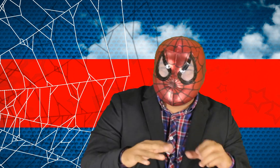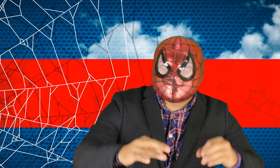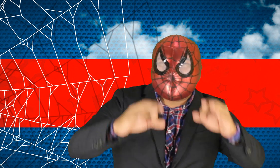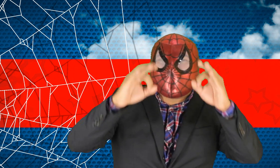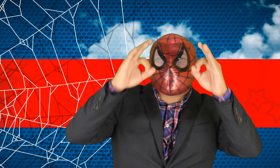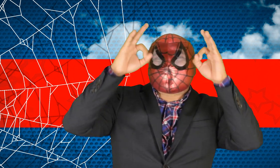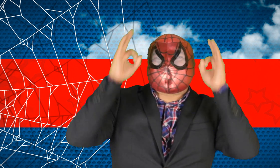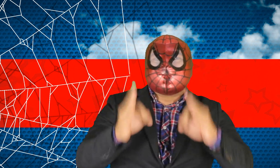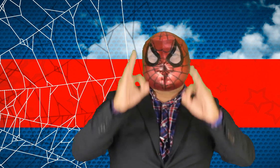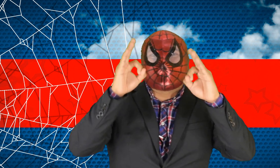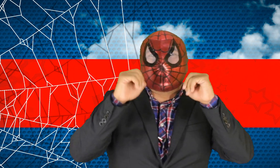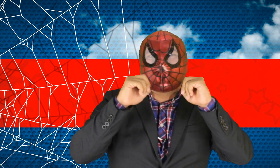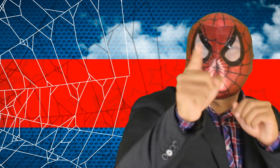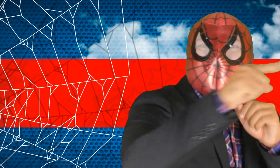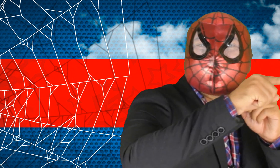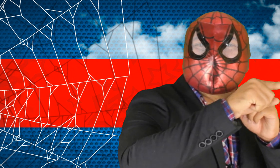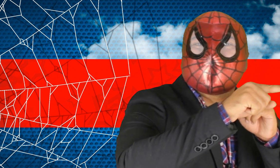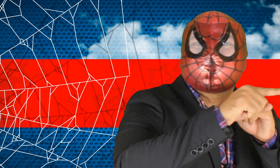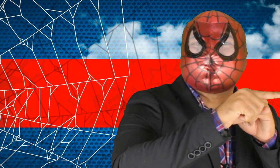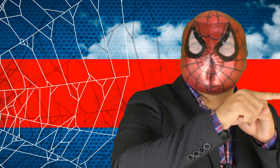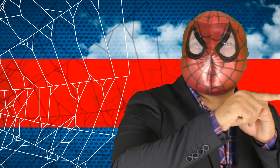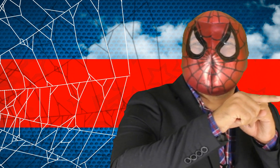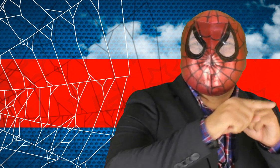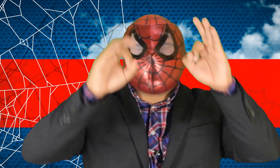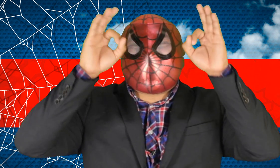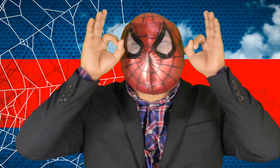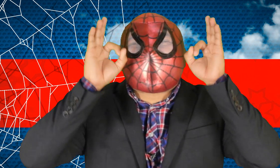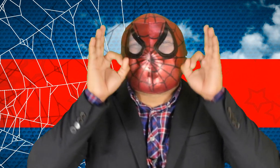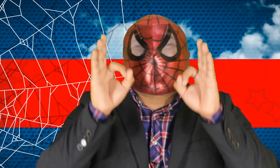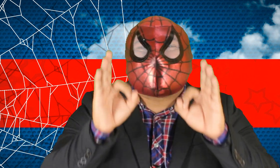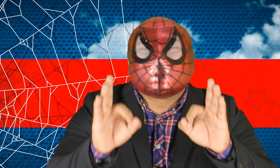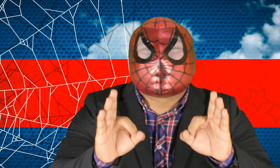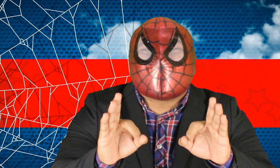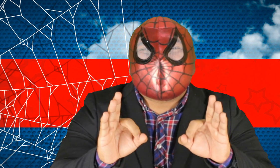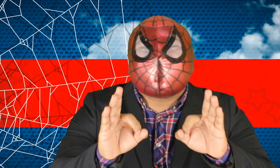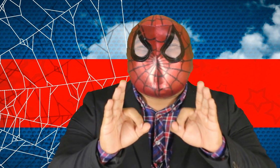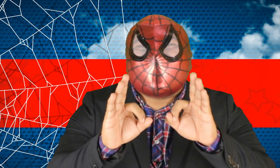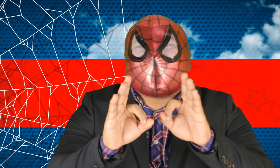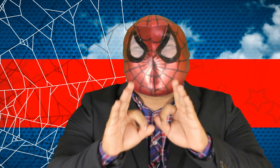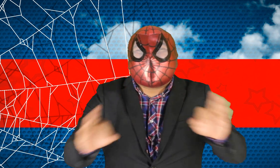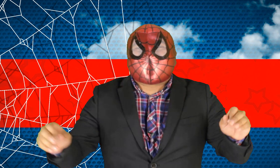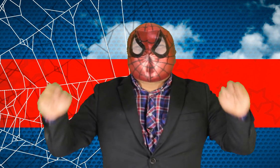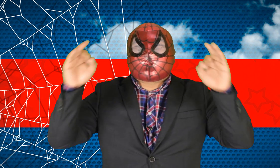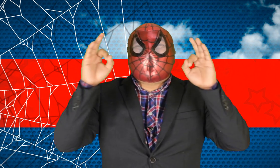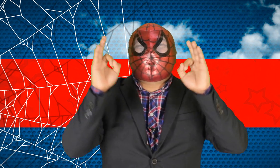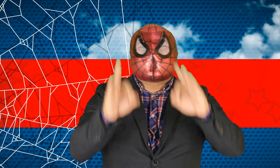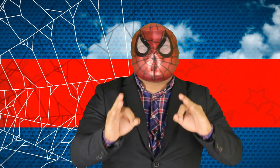mojodrilos llamado Centro. Propuesta que consistirá en acabar con todas las quejas que recibe el